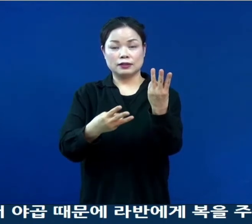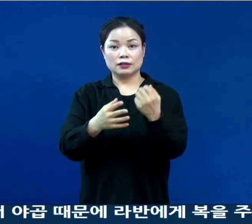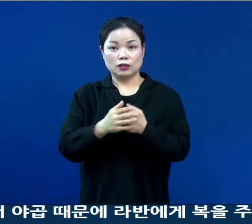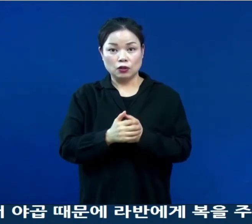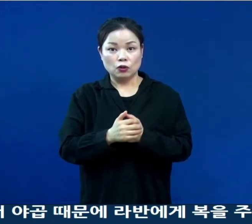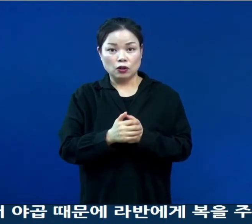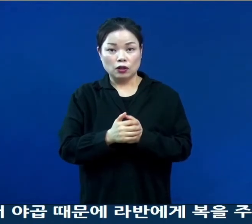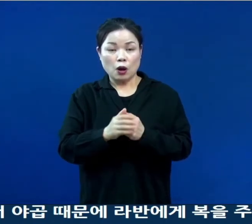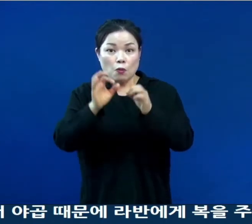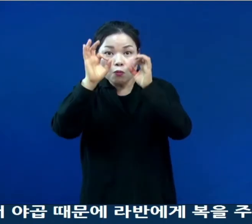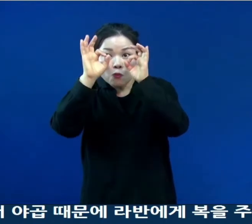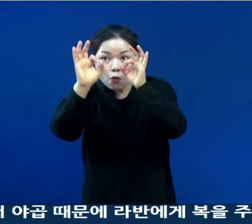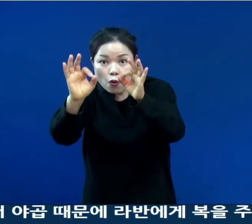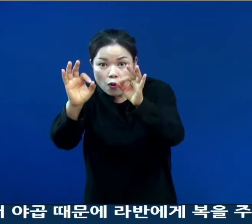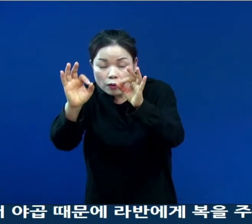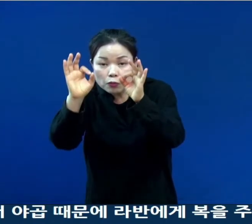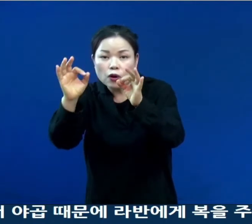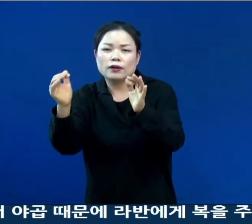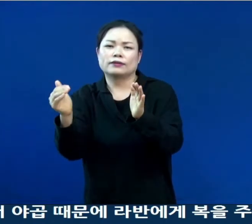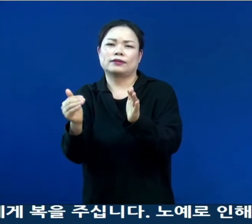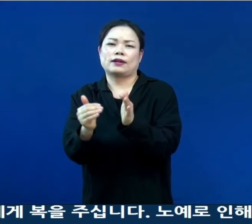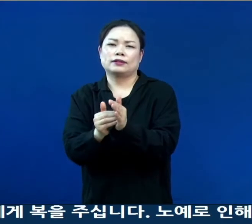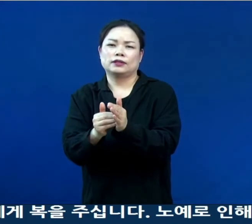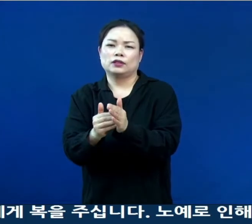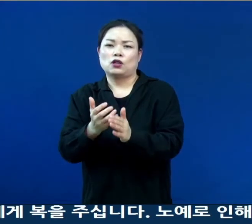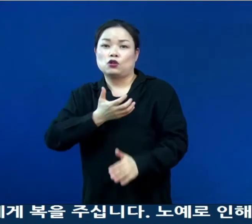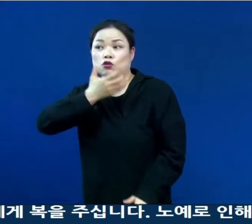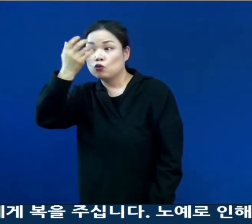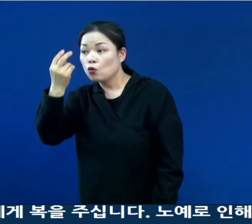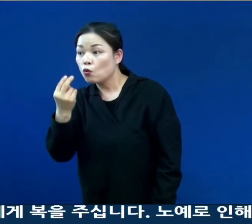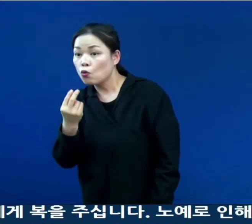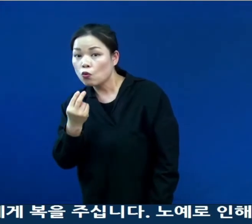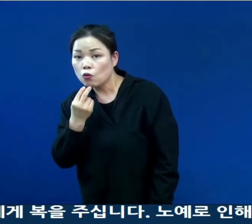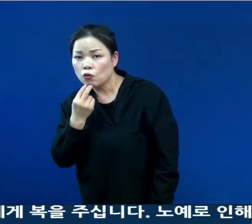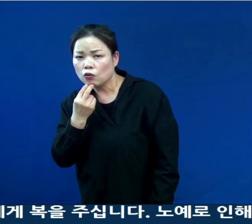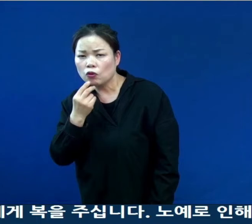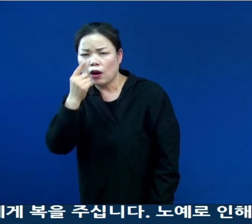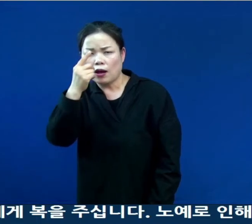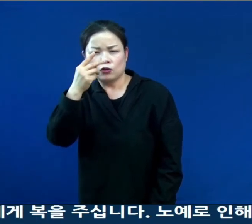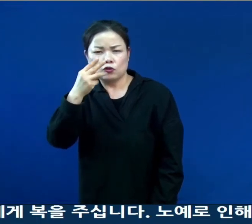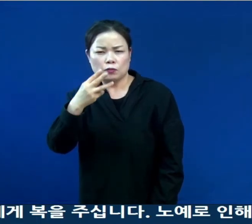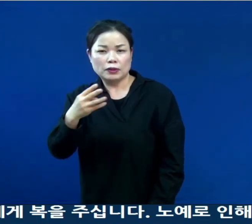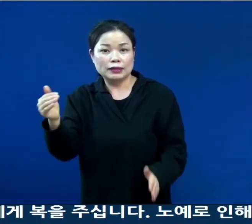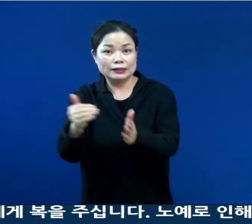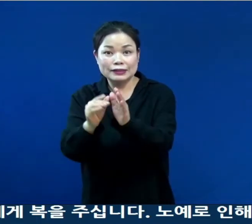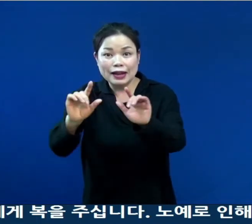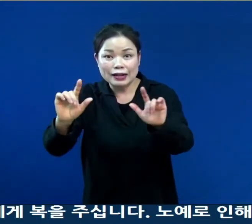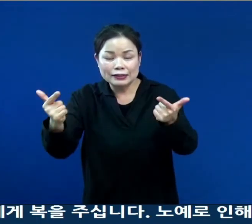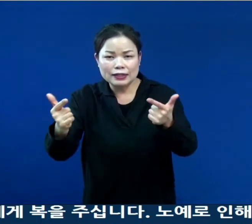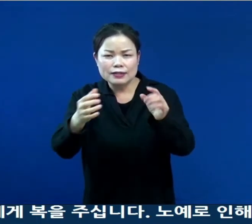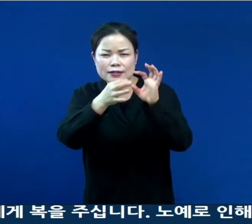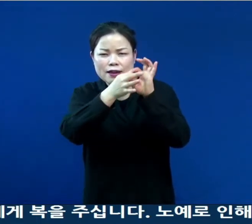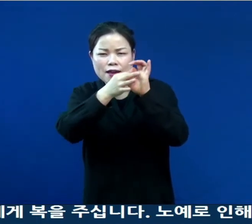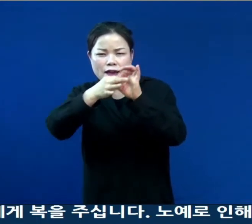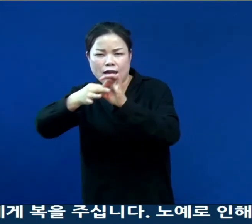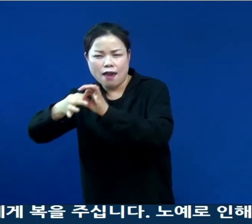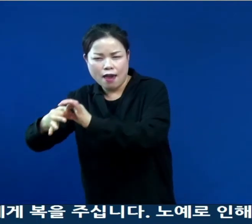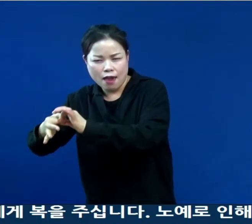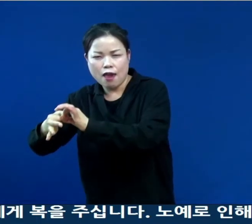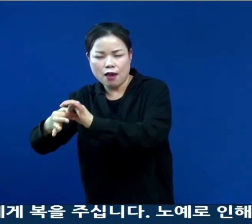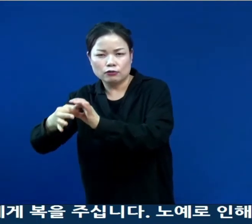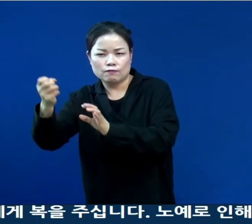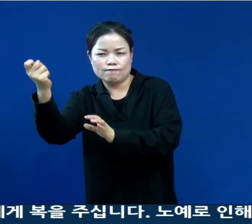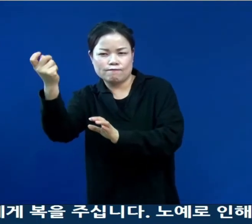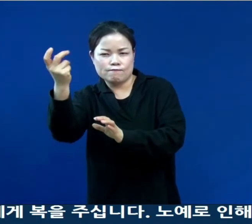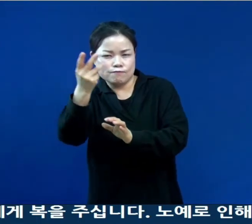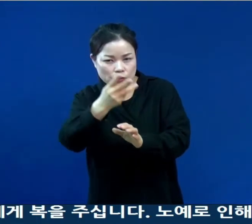보며 보았더라라는 표현은 요셉의 행동이 한두 번에서 그친 것이 아니라 지속적인 상태를 강조하는